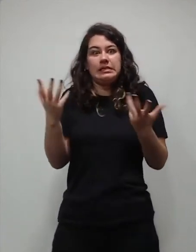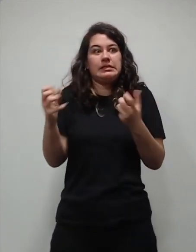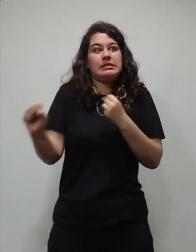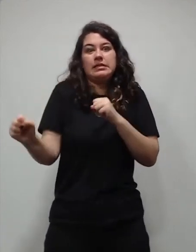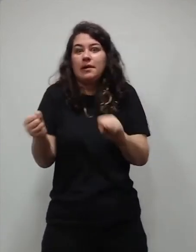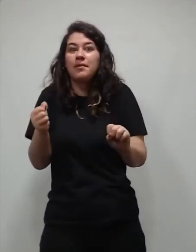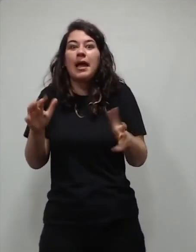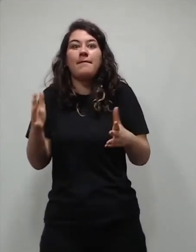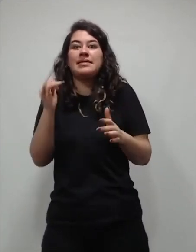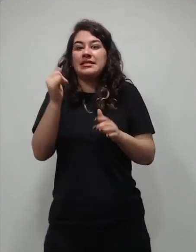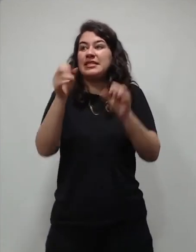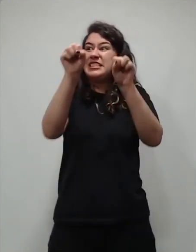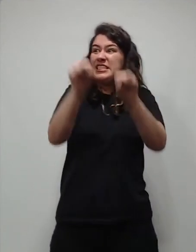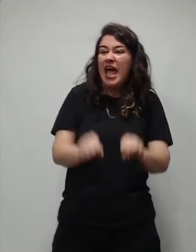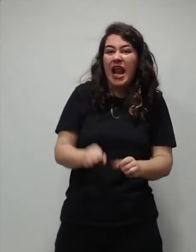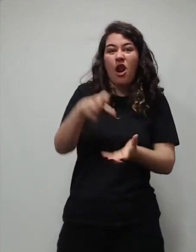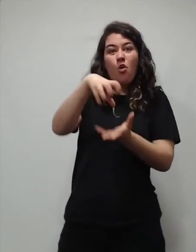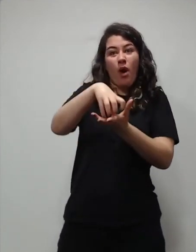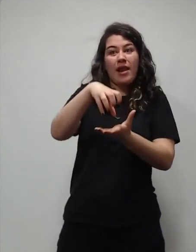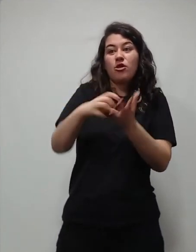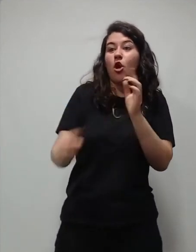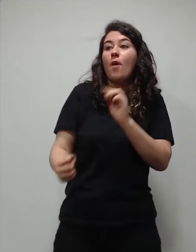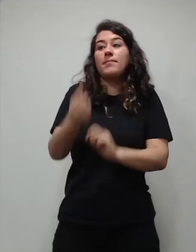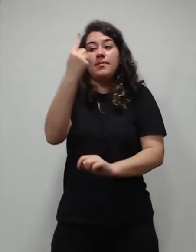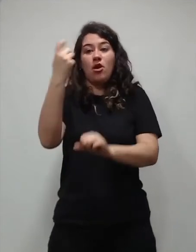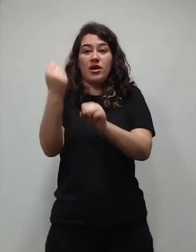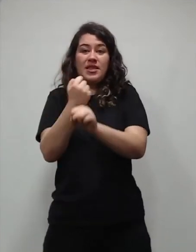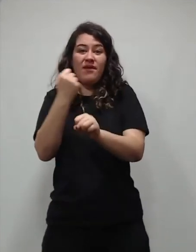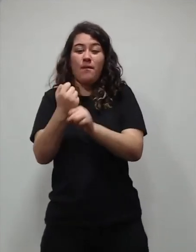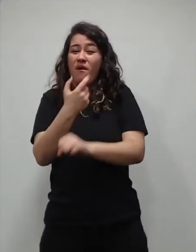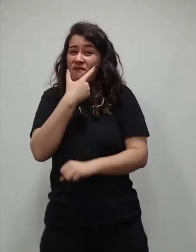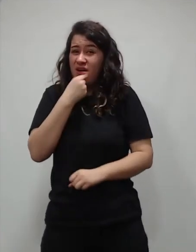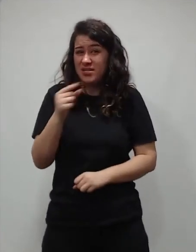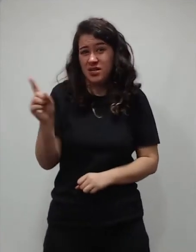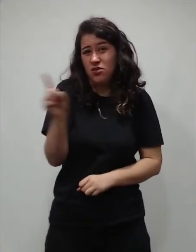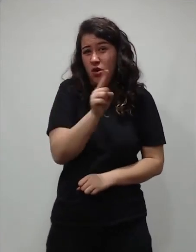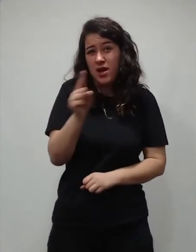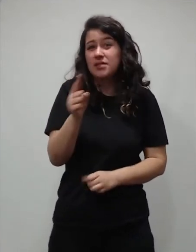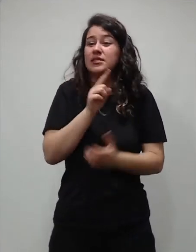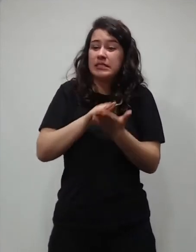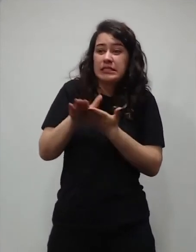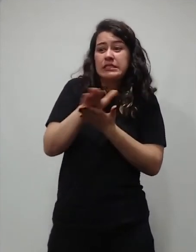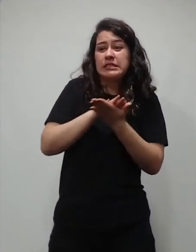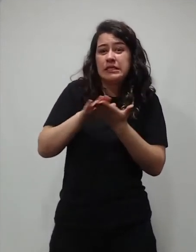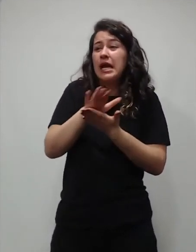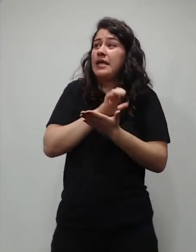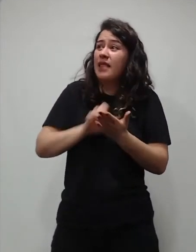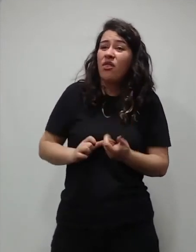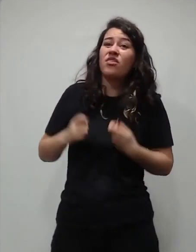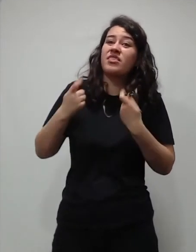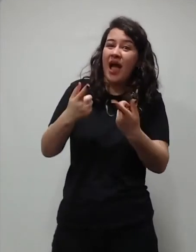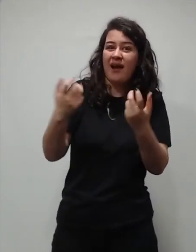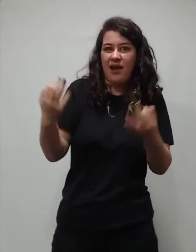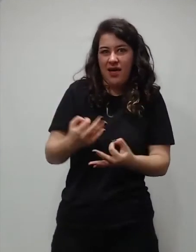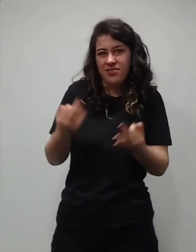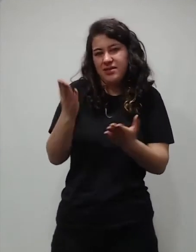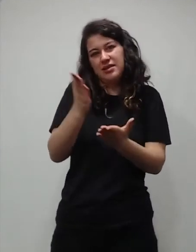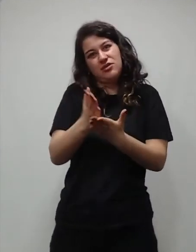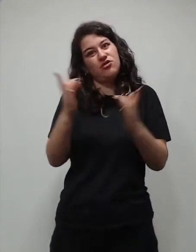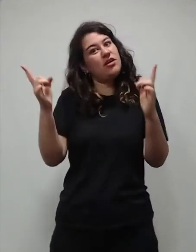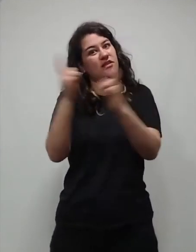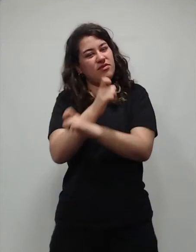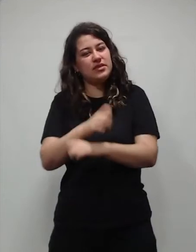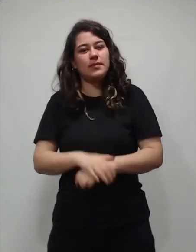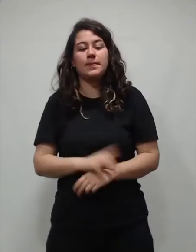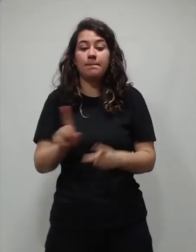trabajar y, bueno, no es sencillo convencerlos de que el Estado va a ser garante de derechos. Hay